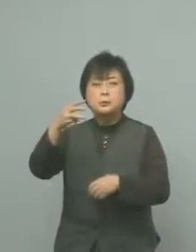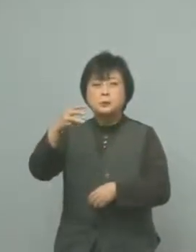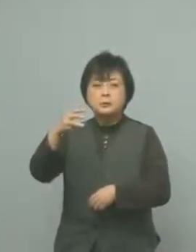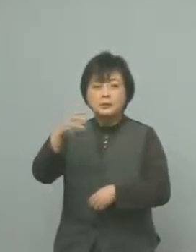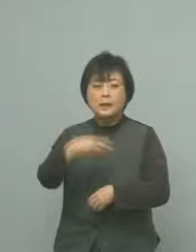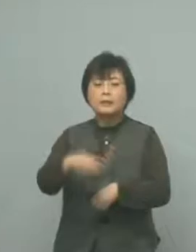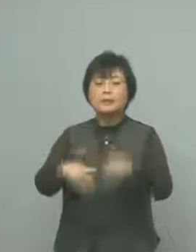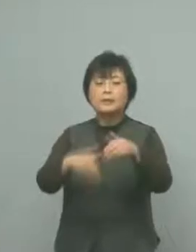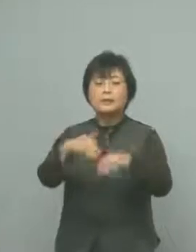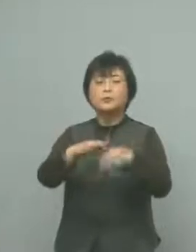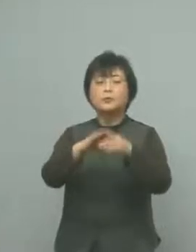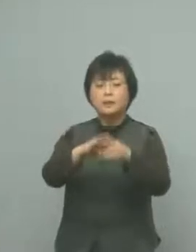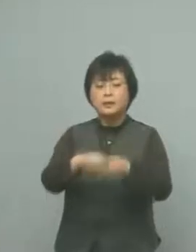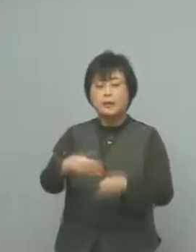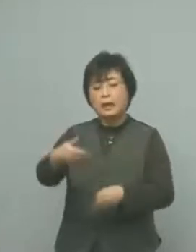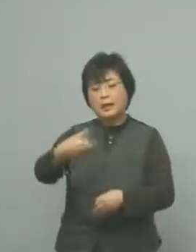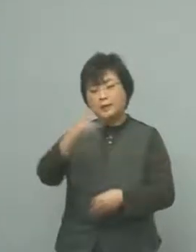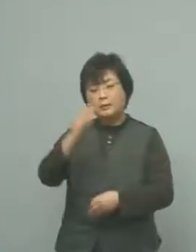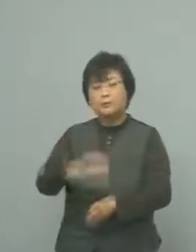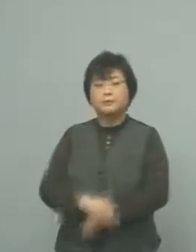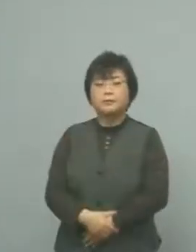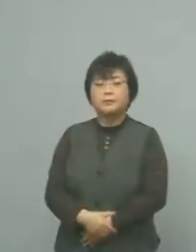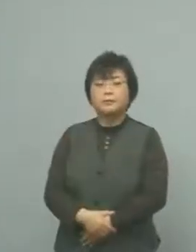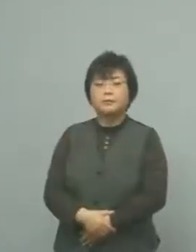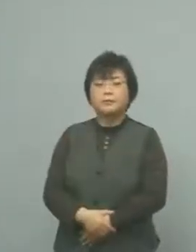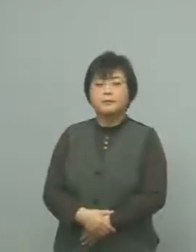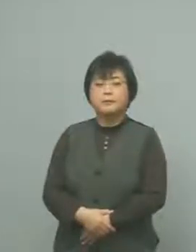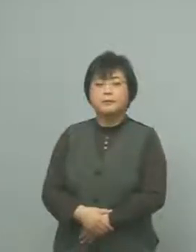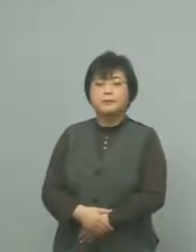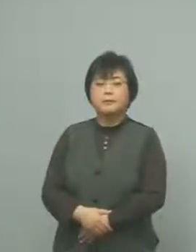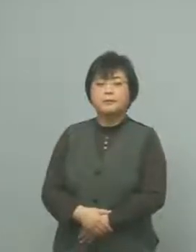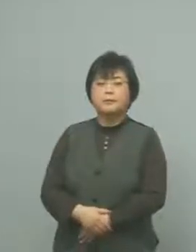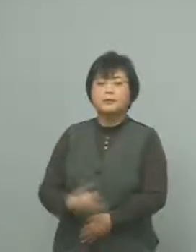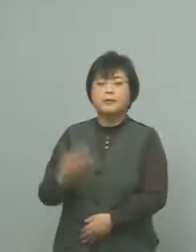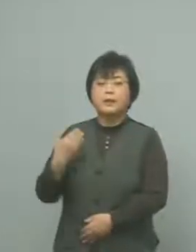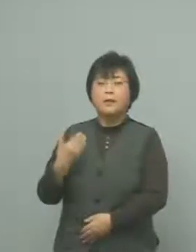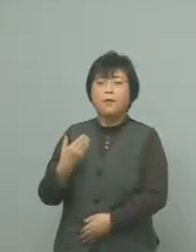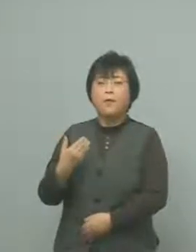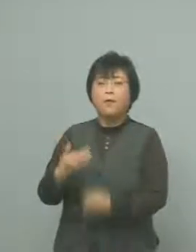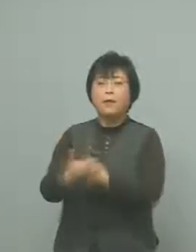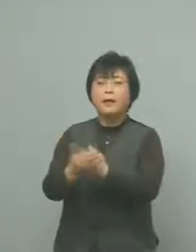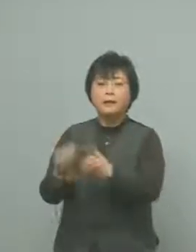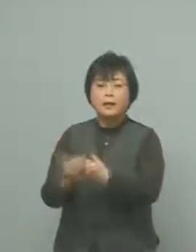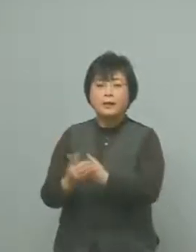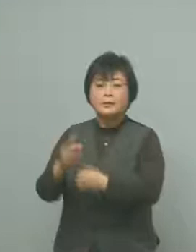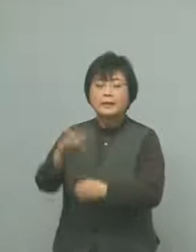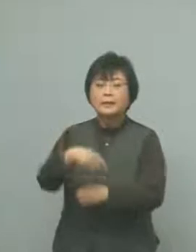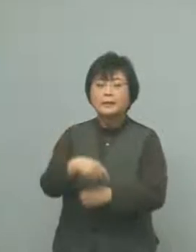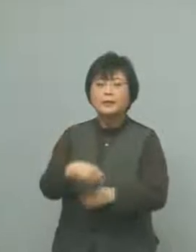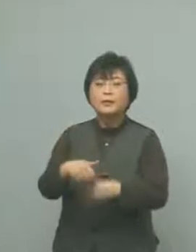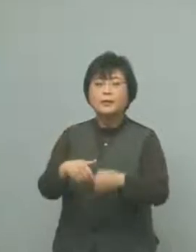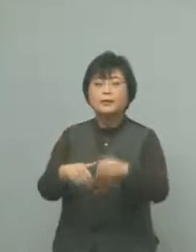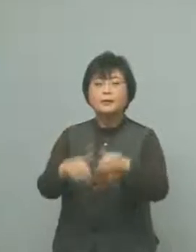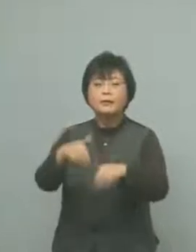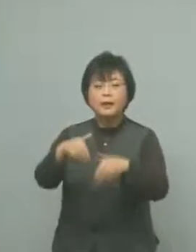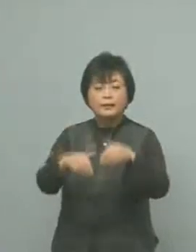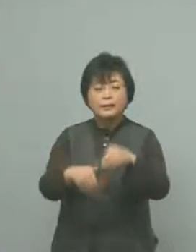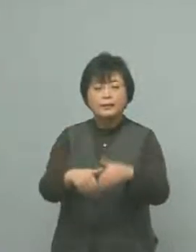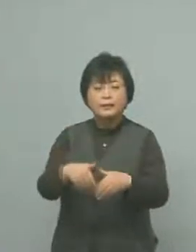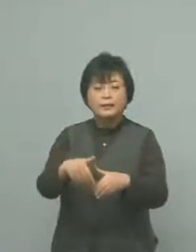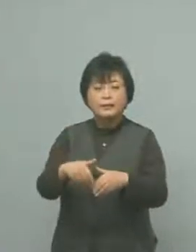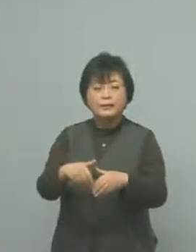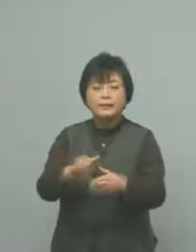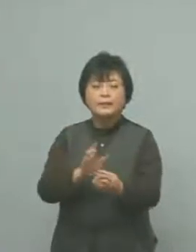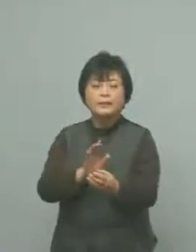かお聞きさせてください。知事はですね、3月の この間の記者会見でですね、 はい、 参院選のまあスタンス、まあ、候補者が今、ま